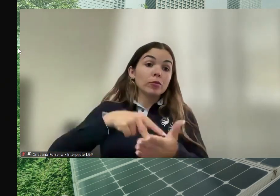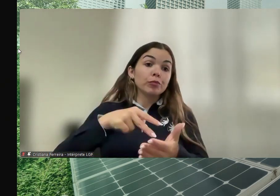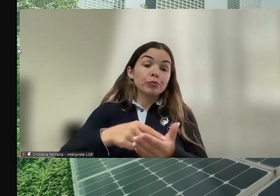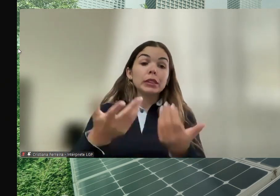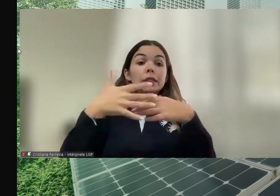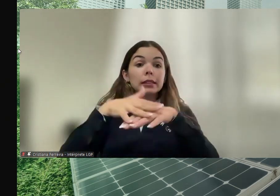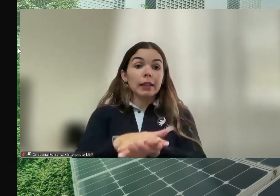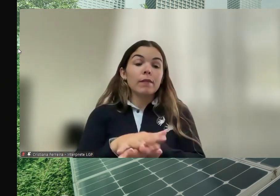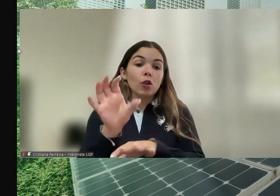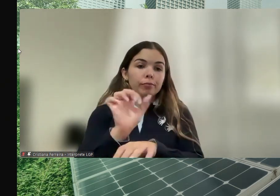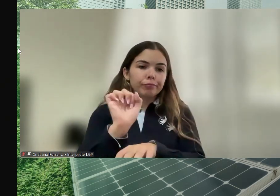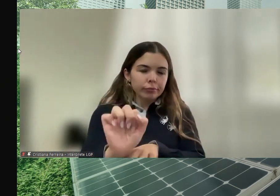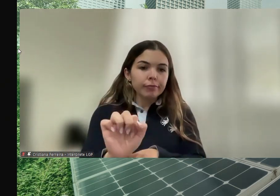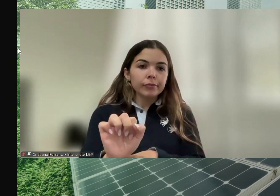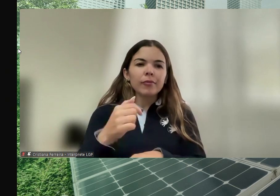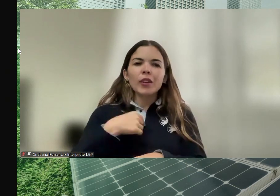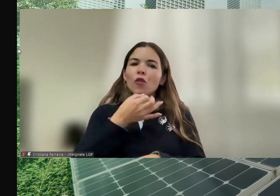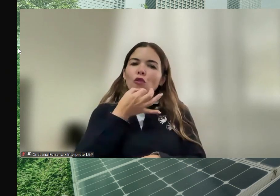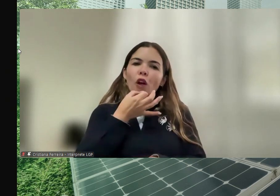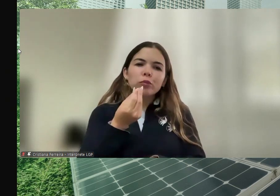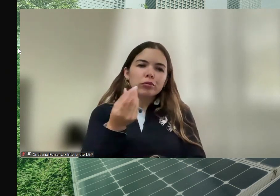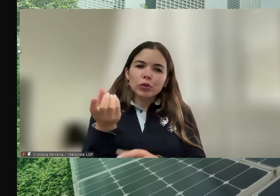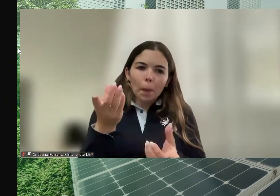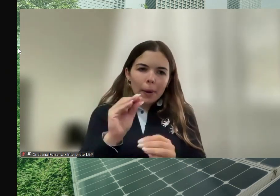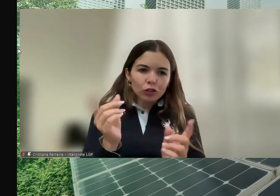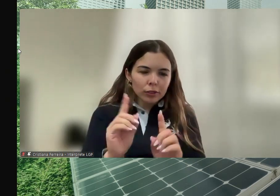integrada. Não me vou alongar mais, vou